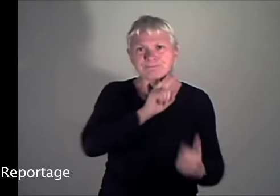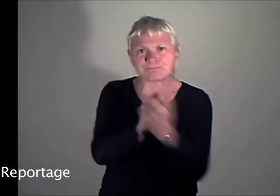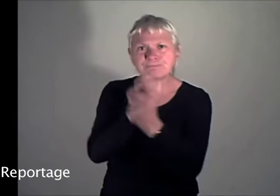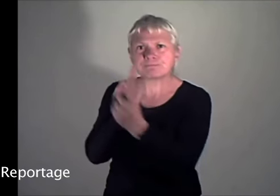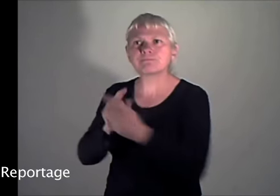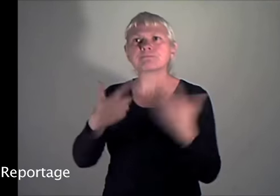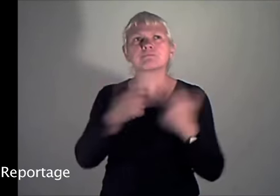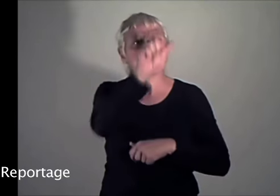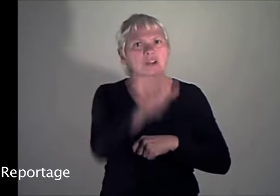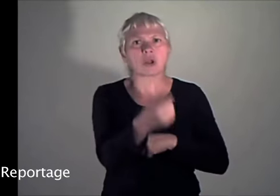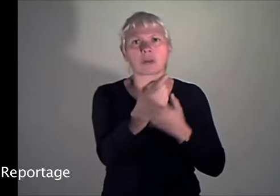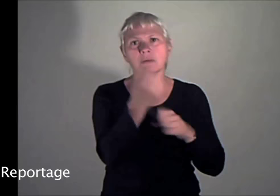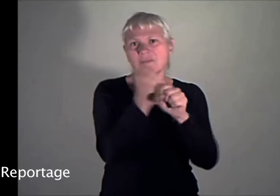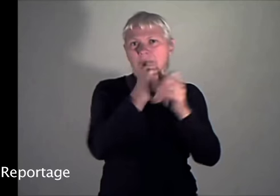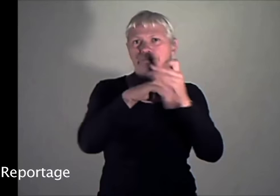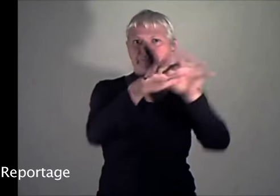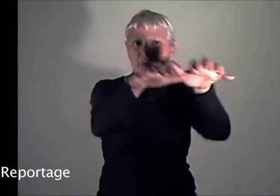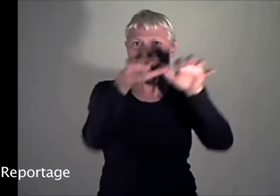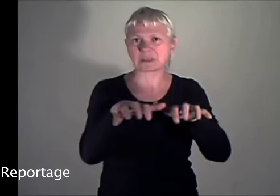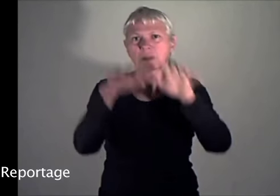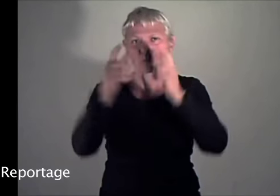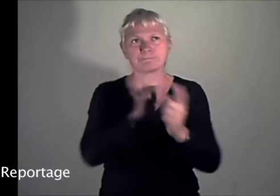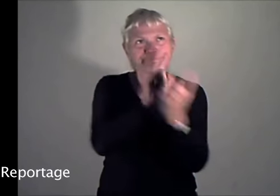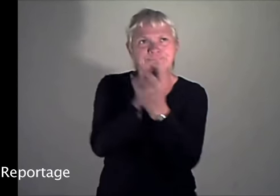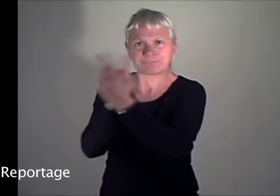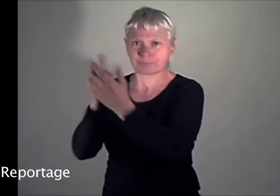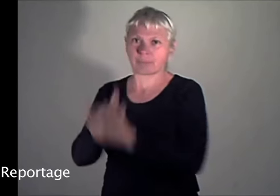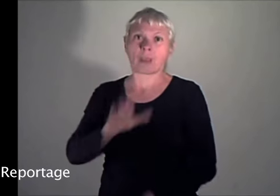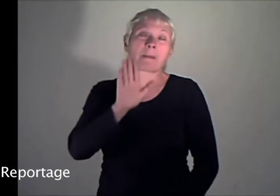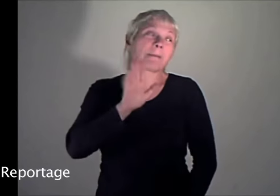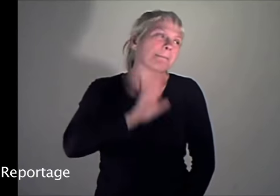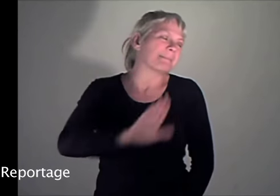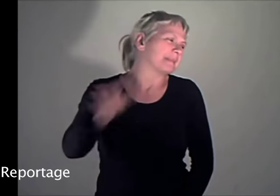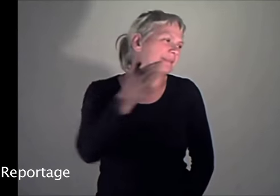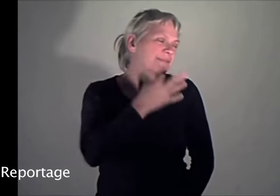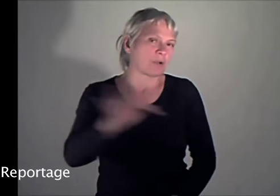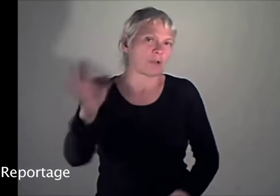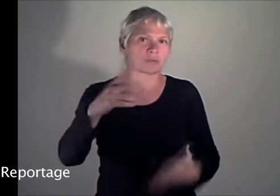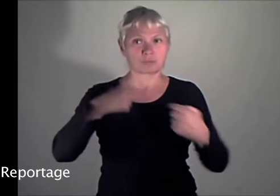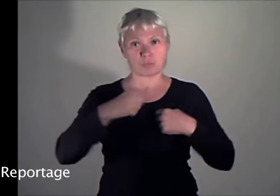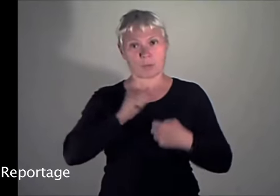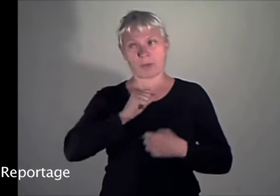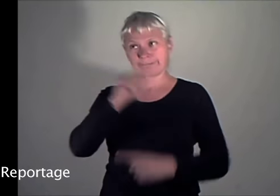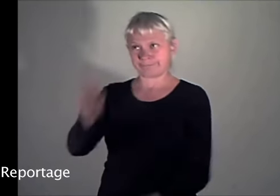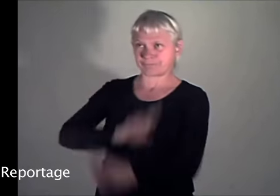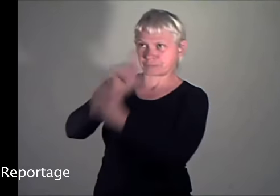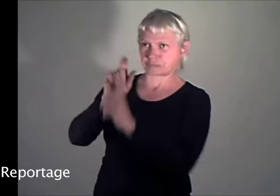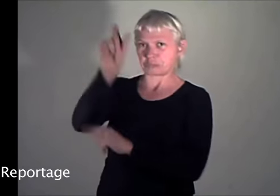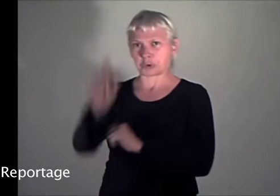nombre de personnes de l'administration. Ça c'est vraiment typique de la France. Alors à chaque fois que je rencontrais des gens